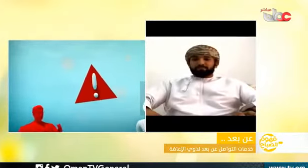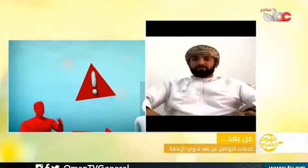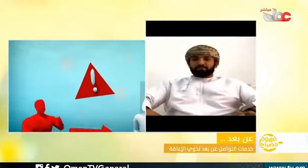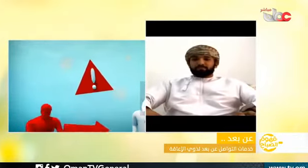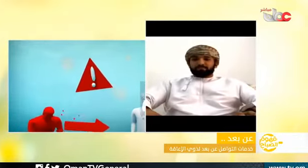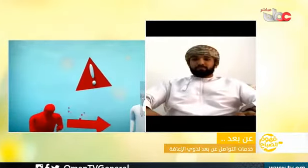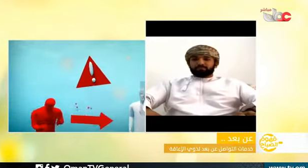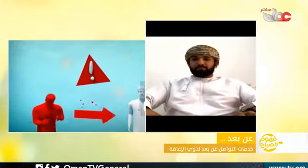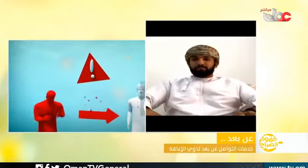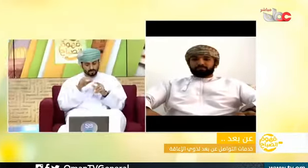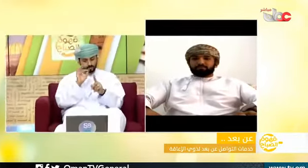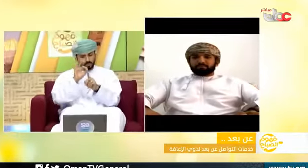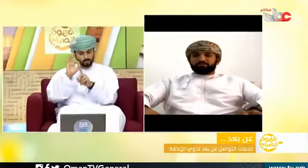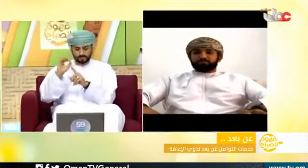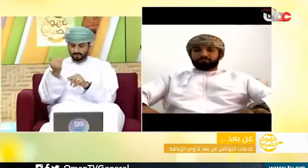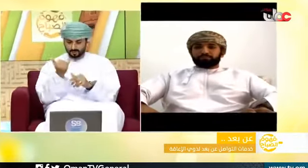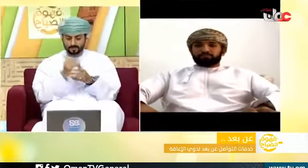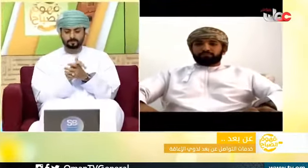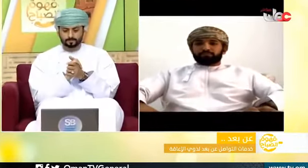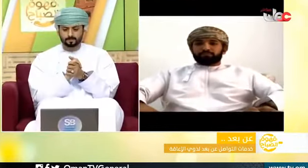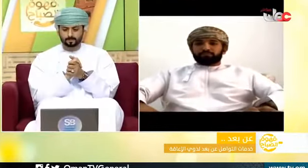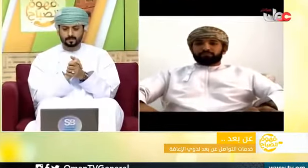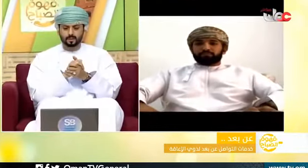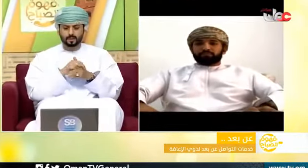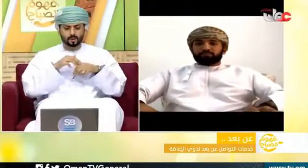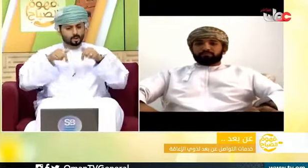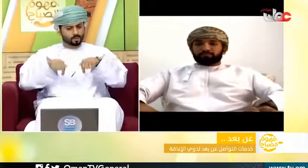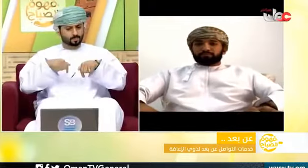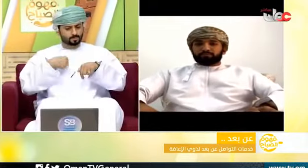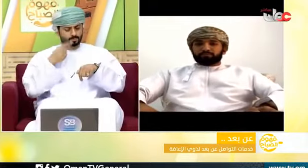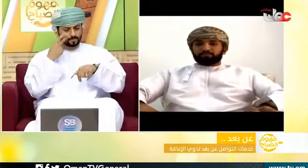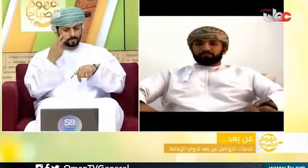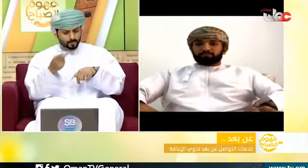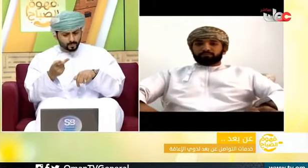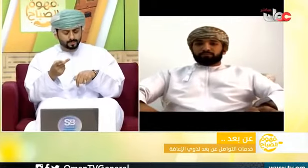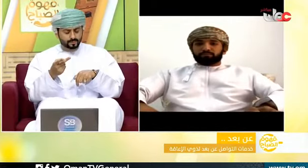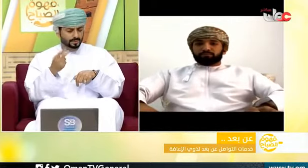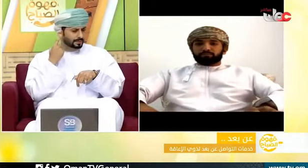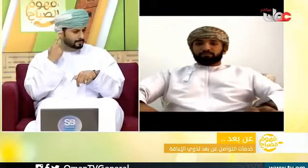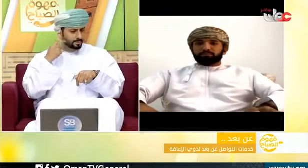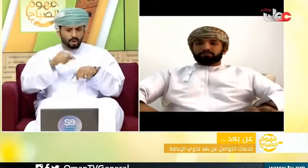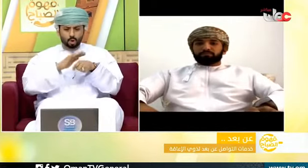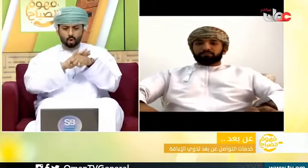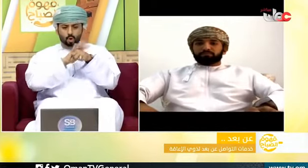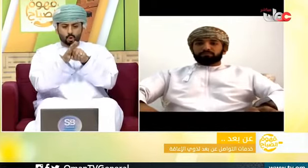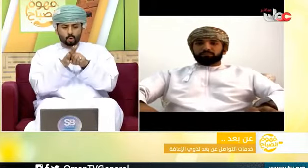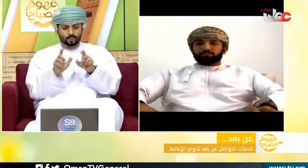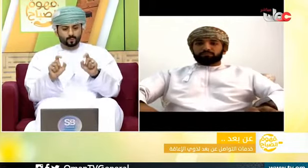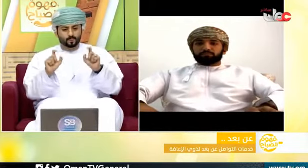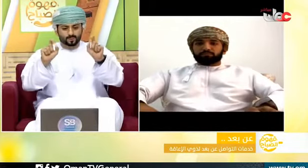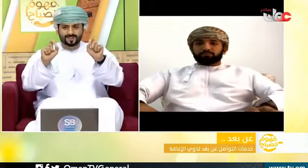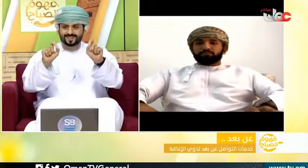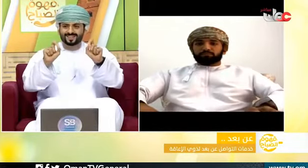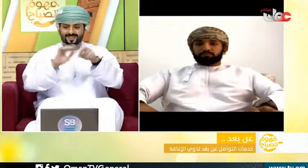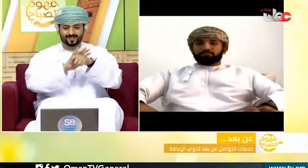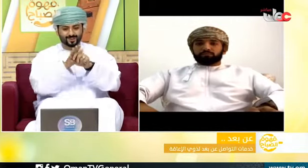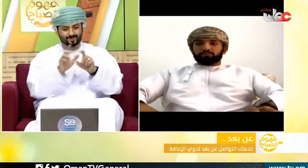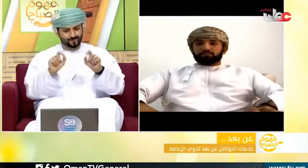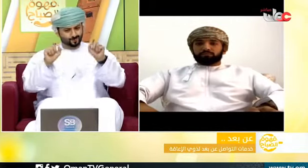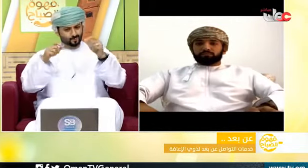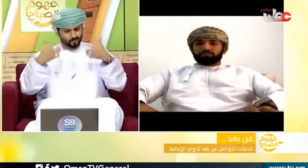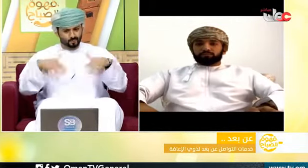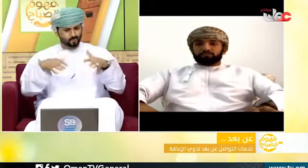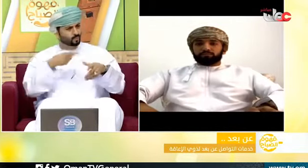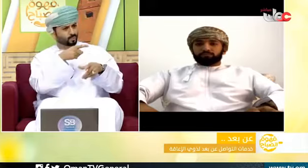حل سهل جدا للوصول. خدمات وأهداف رائعة. الآن أنا شاهدت كذلك وسمعت أنه من خلال